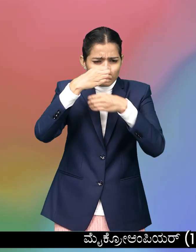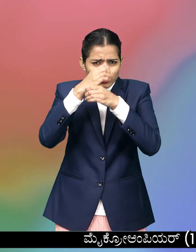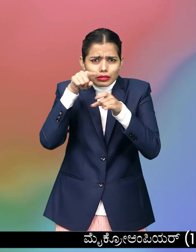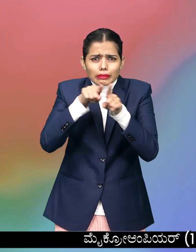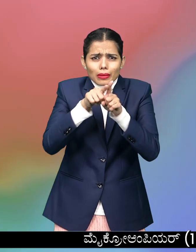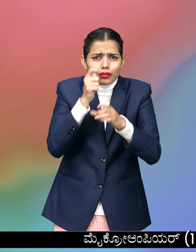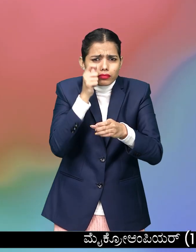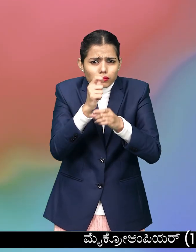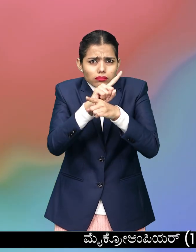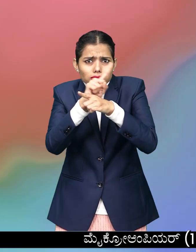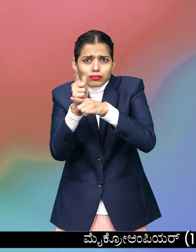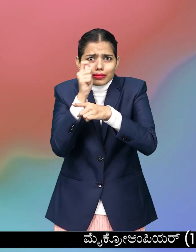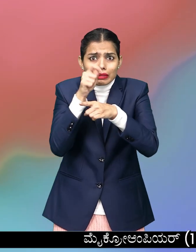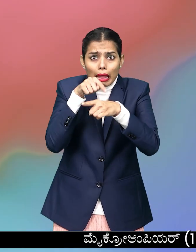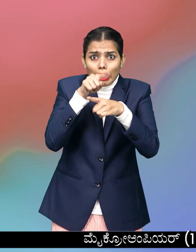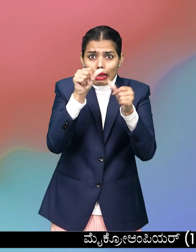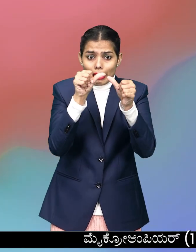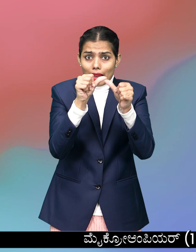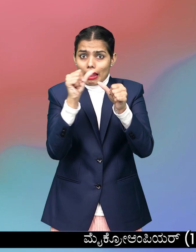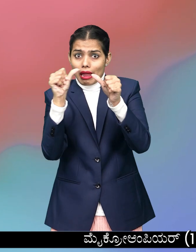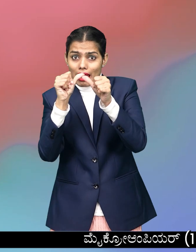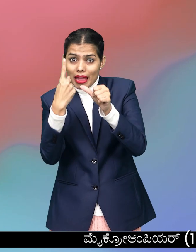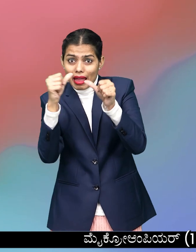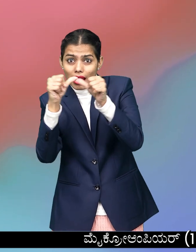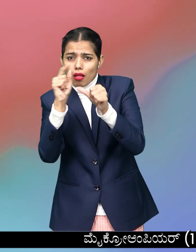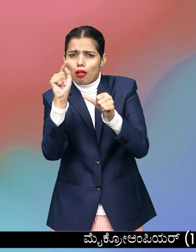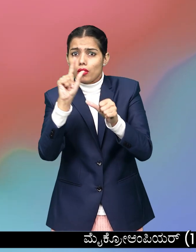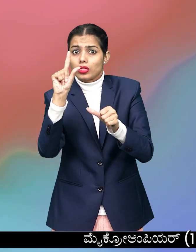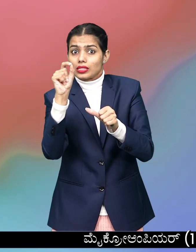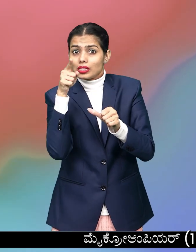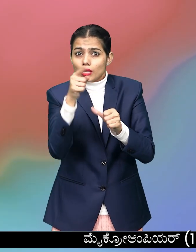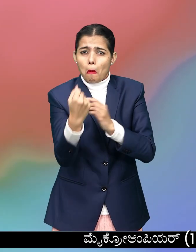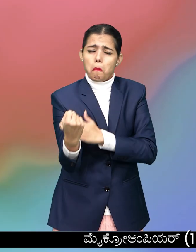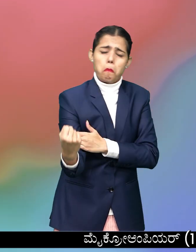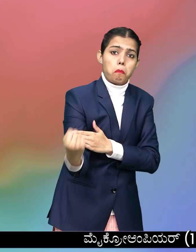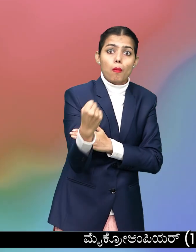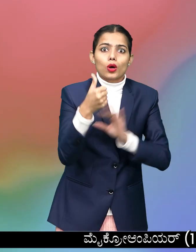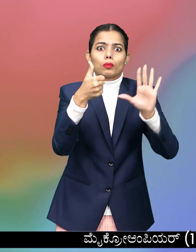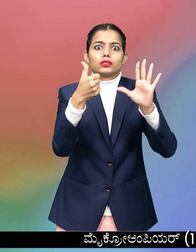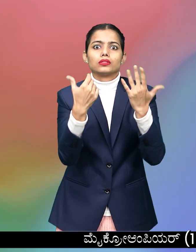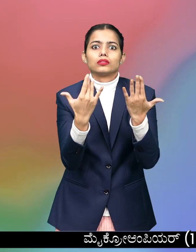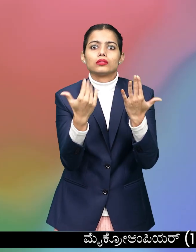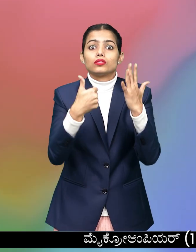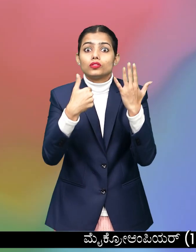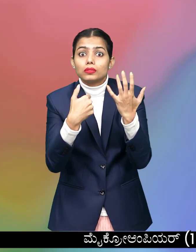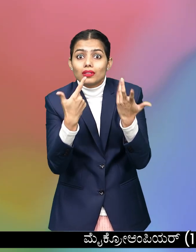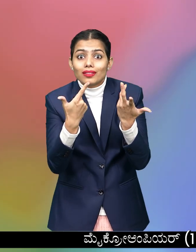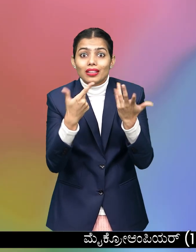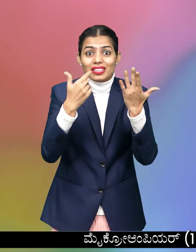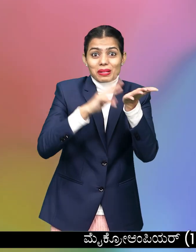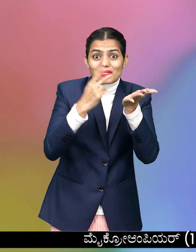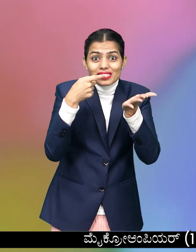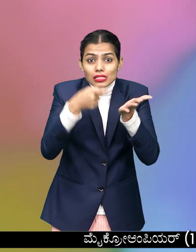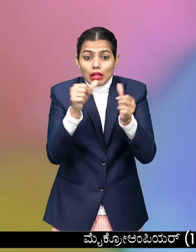ಮೈಕ್ರೋ ಆಂಪಿಯರ್ 1 UA = 10 - 6 A ನಲ್ಲಿ ವ್ಯಕ್ತಪಡಿಸಲಾಗುತ್ತದೆ.